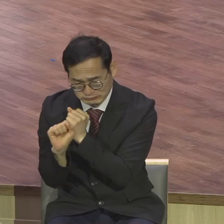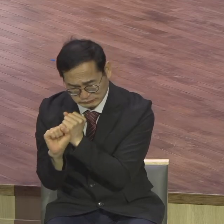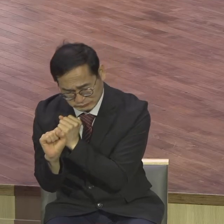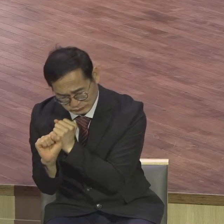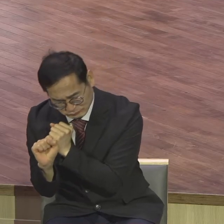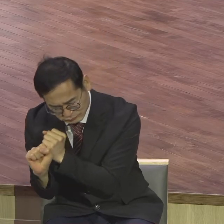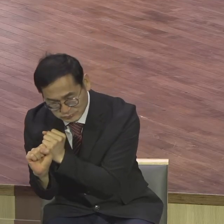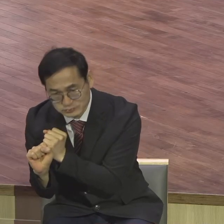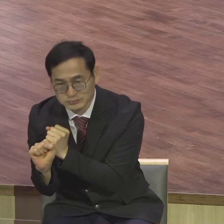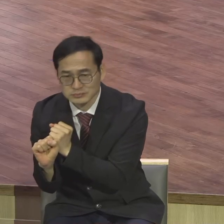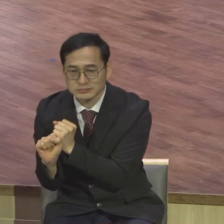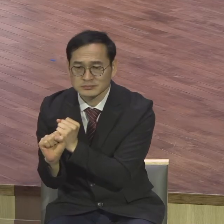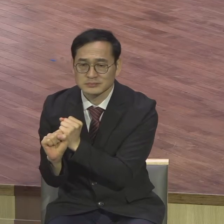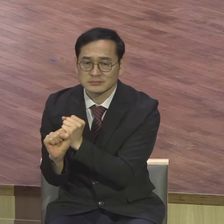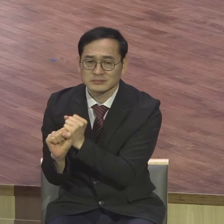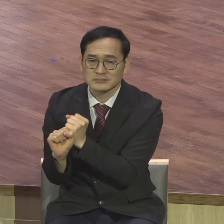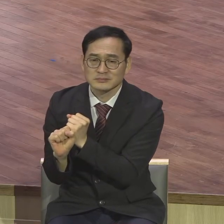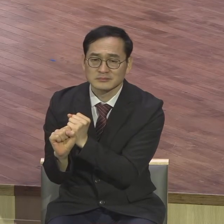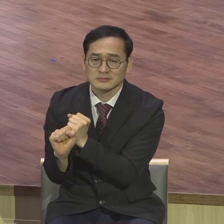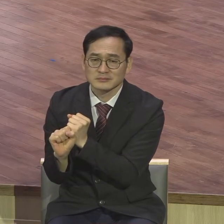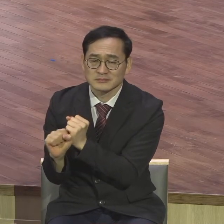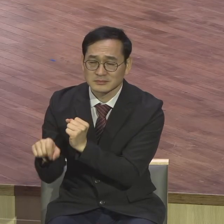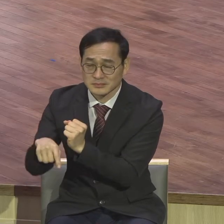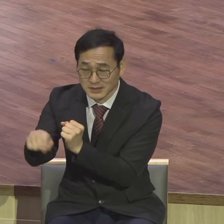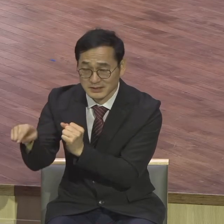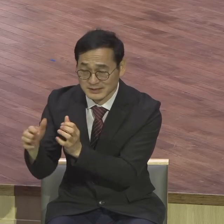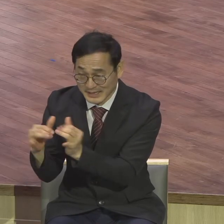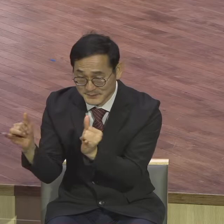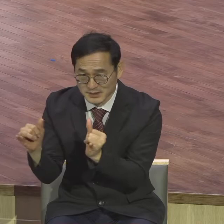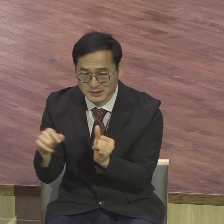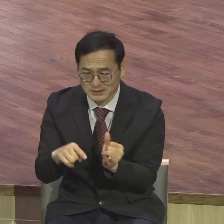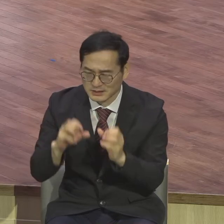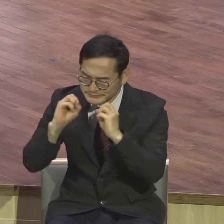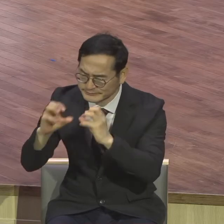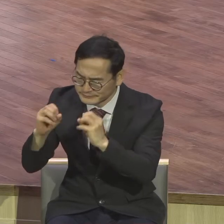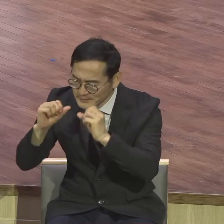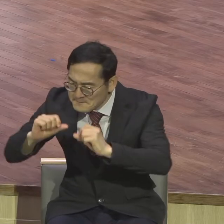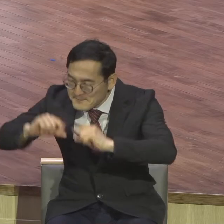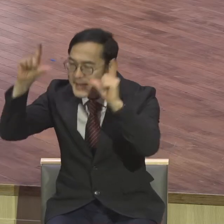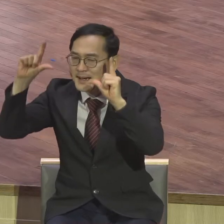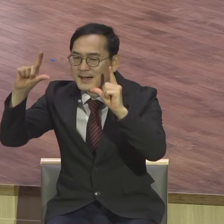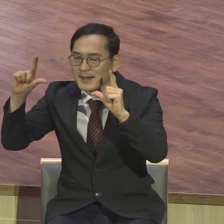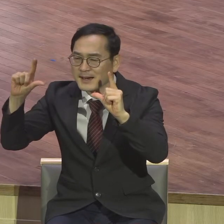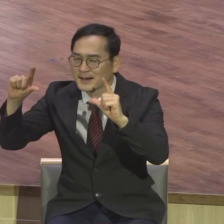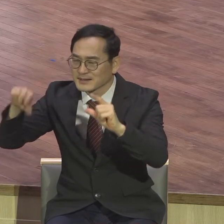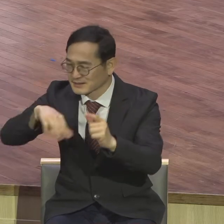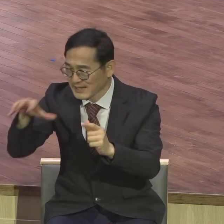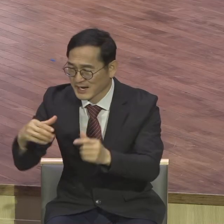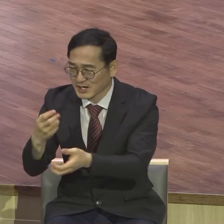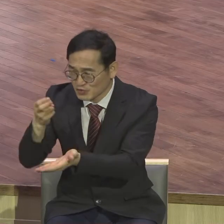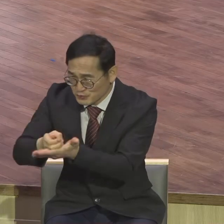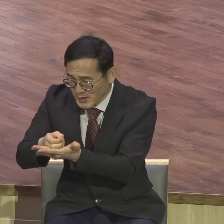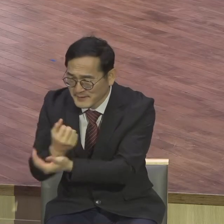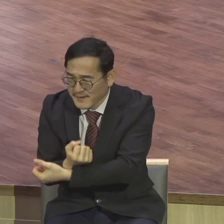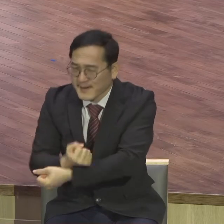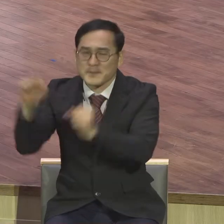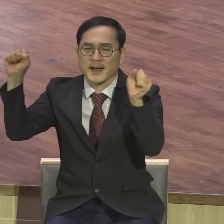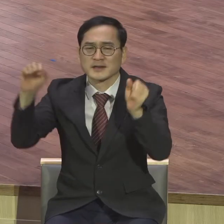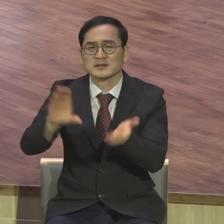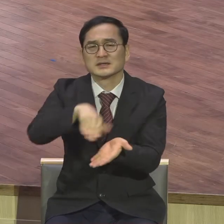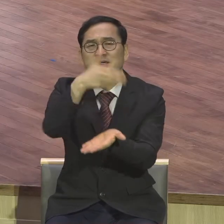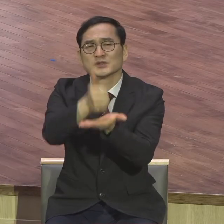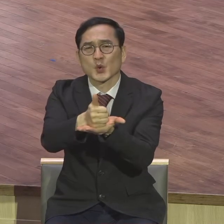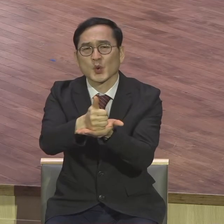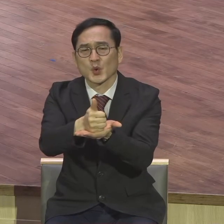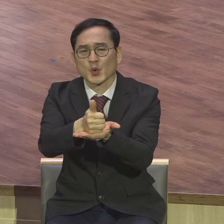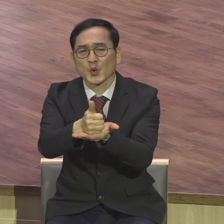갇혀있는 이런 영혼들을 깨우쳐서 이제 거기서 벗어나서, 율법에서 벗어나서